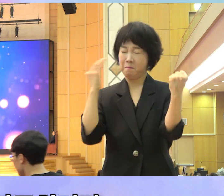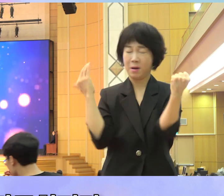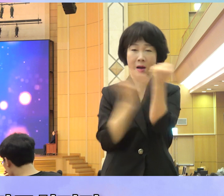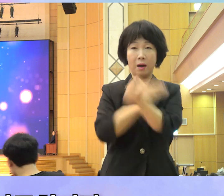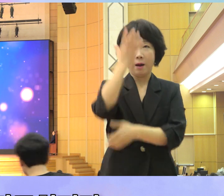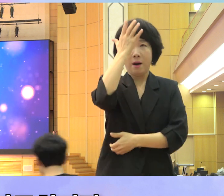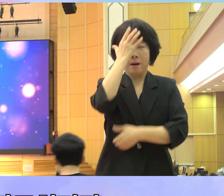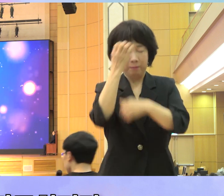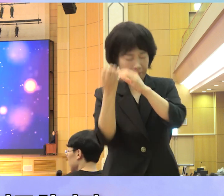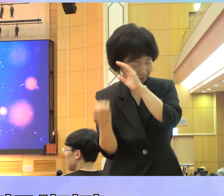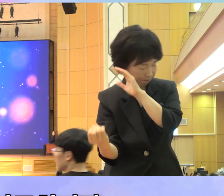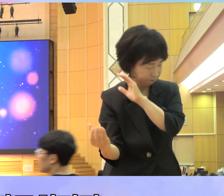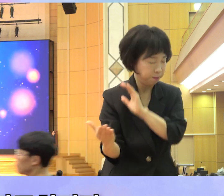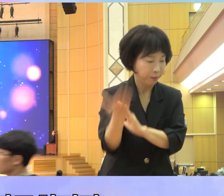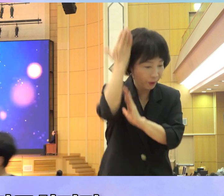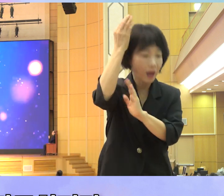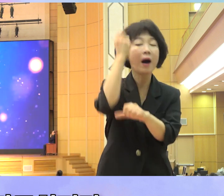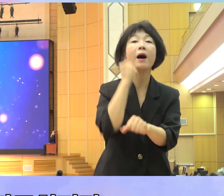높여